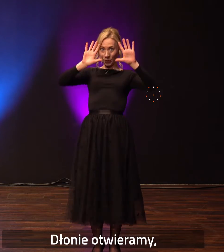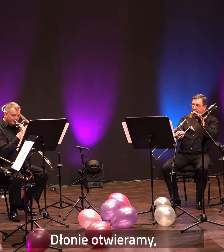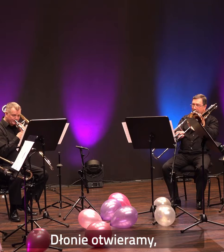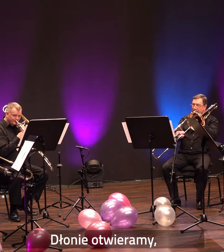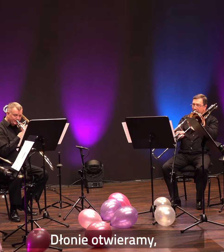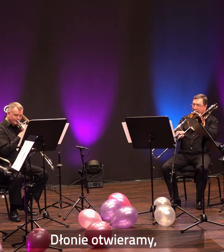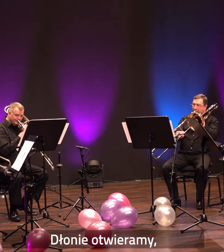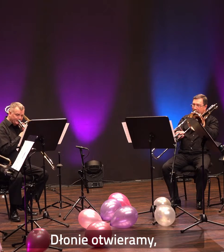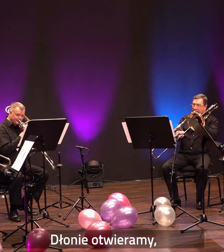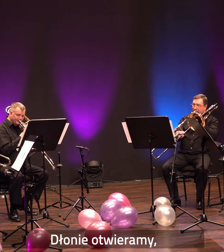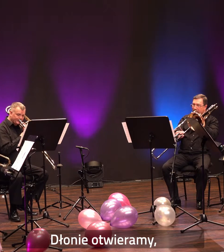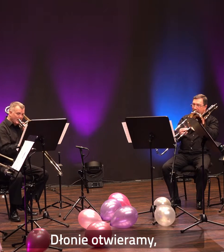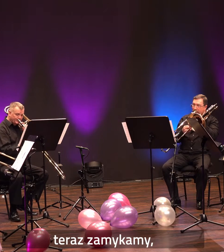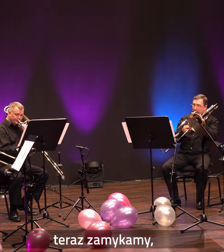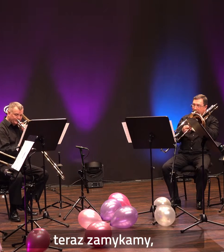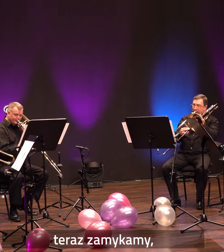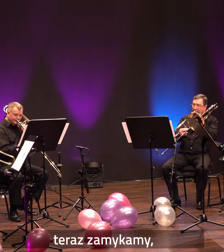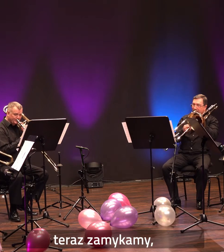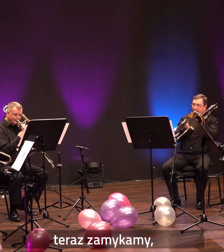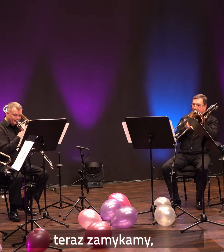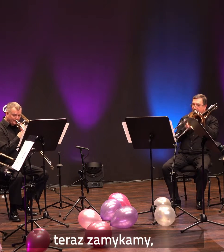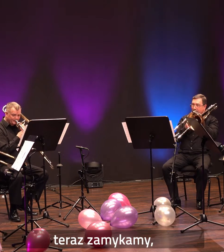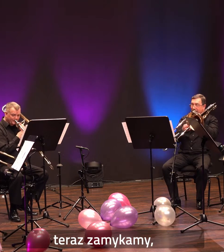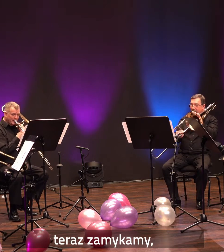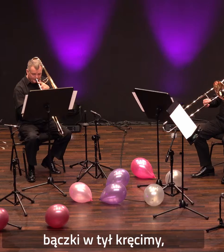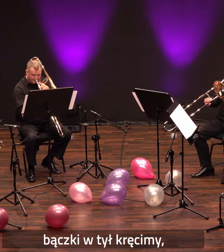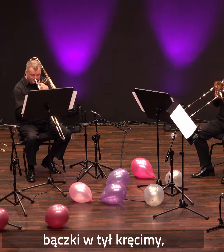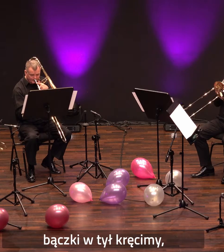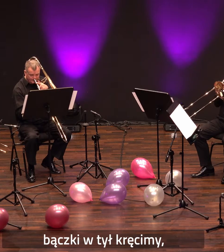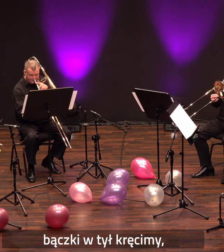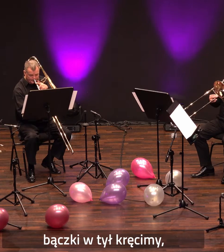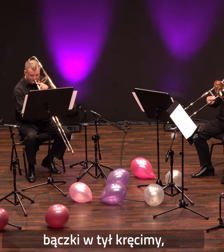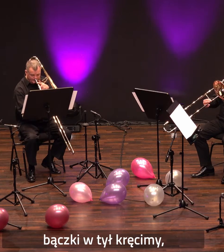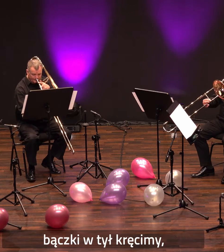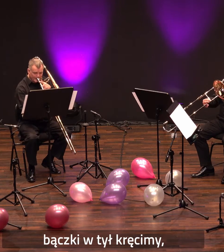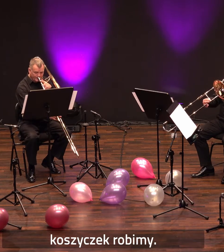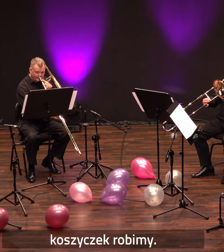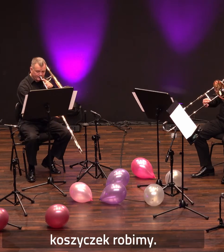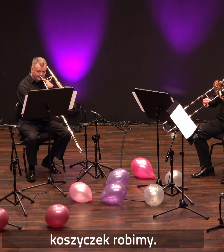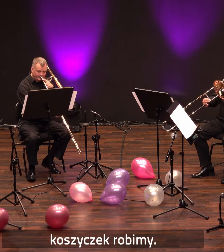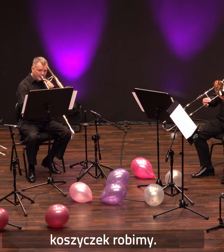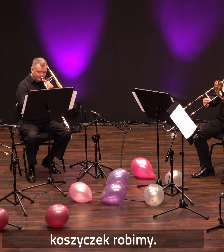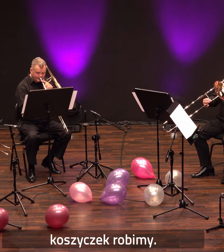Dłonie otwieramy, teraz zamykamy. Bączki w tył kręcimy, koszyczek robimy.